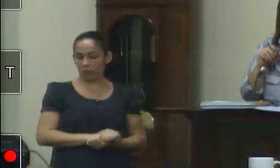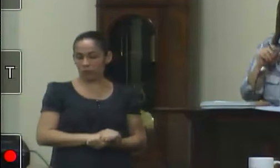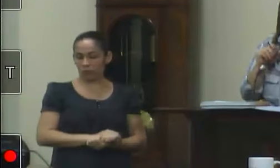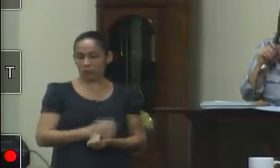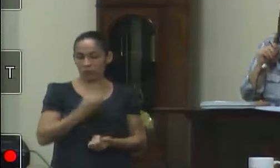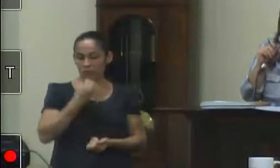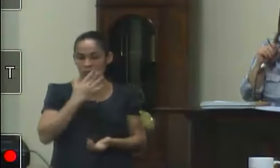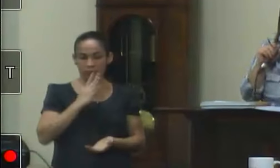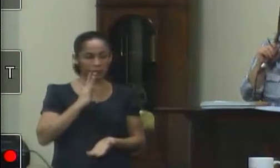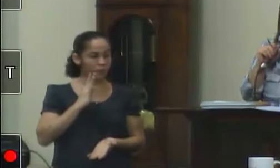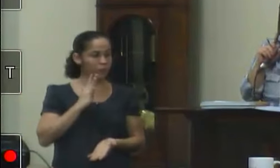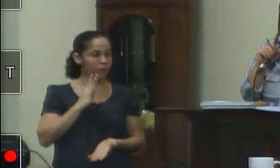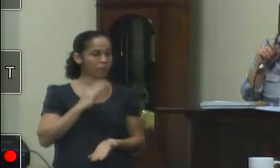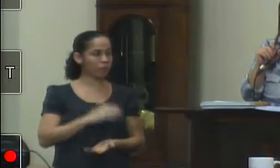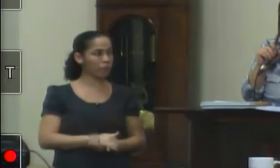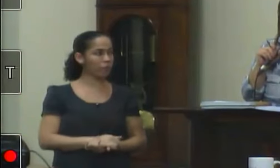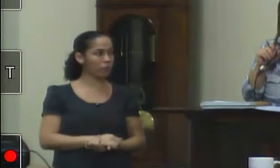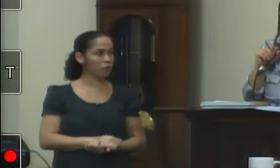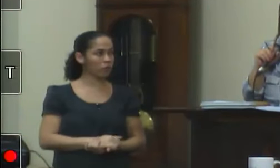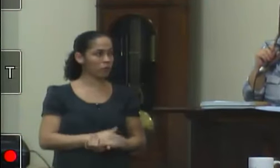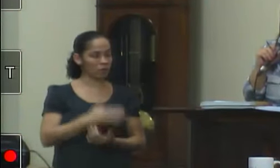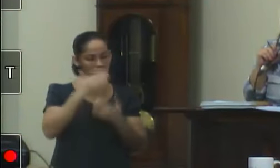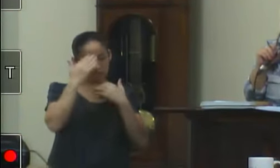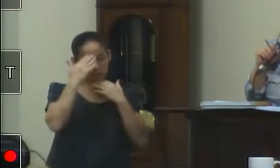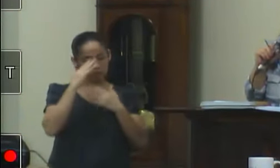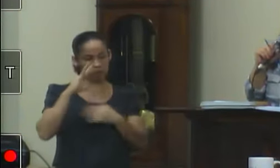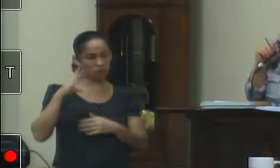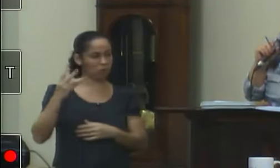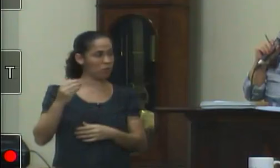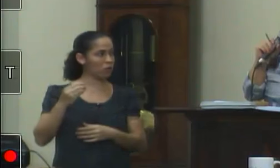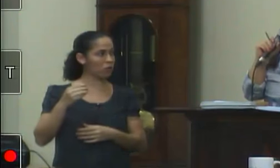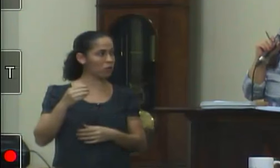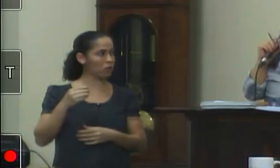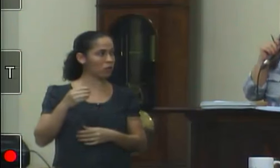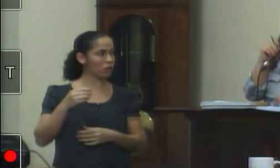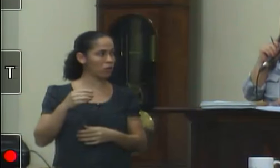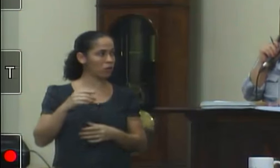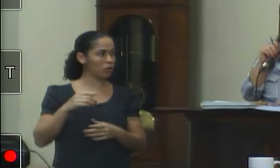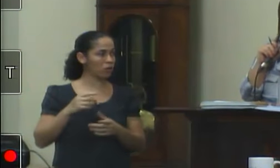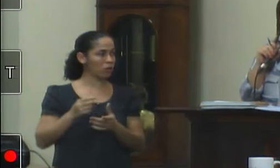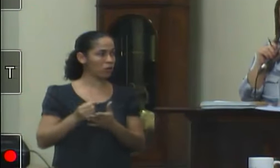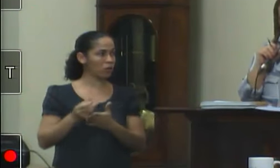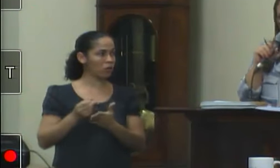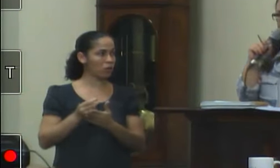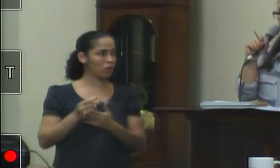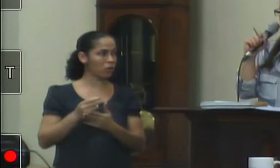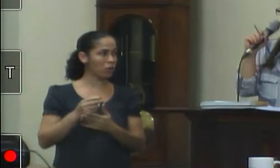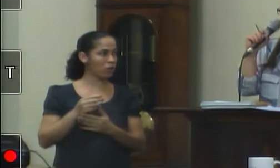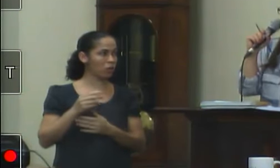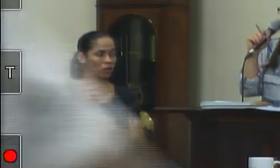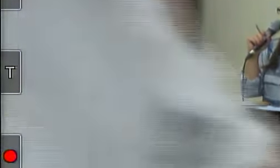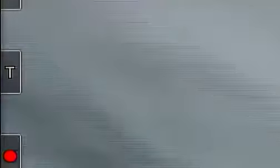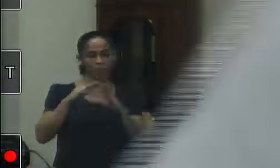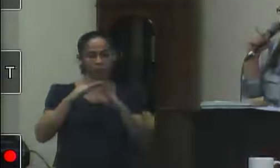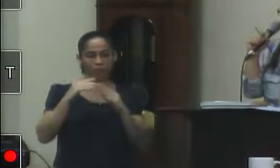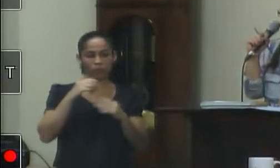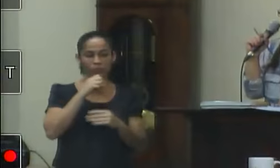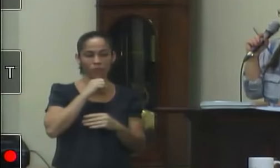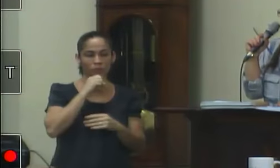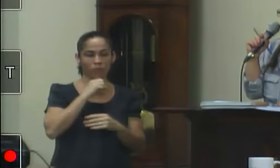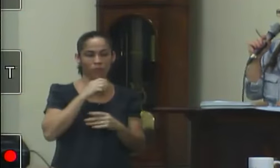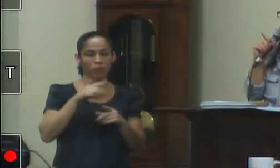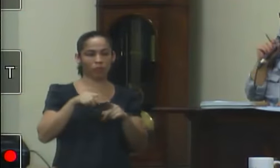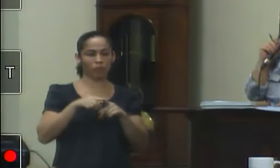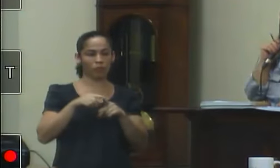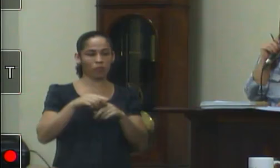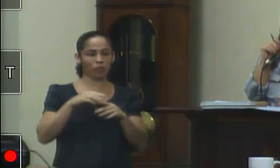Bom, eu quero agradecer aqui os proprietários, nós pagamos aluguel da Casa do Idoso e da Farmácia Municipal, que entraram